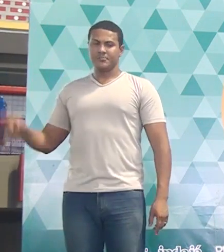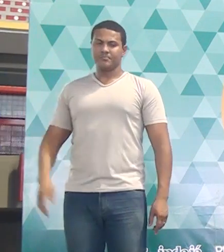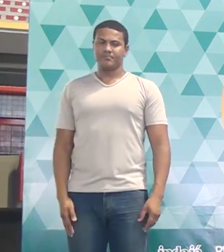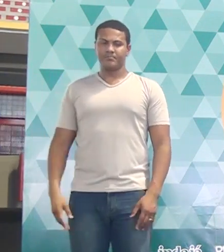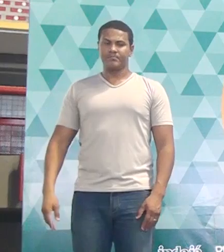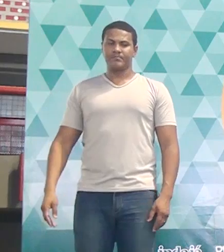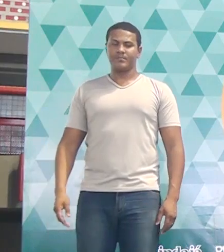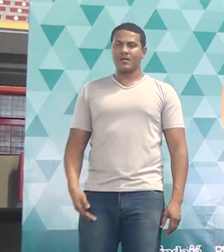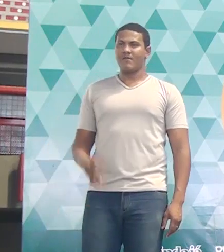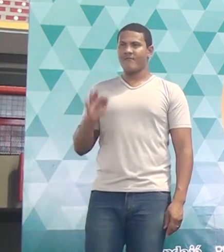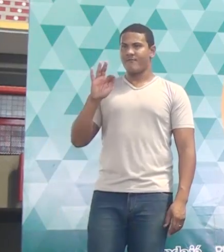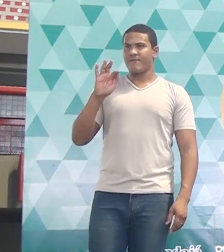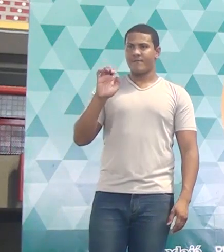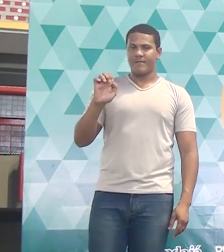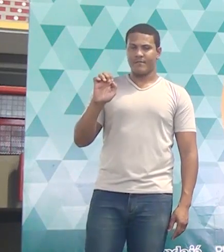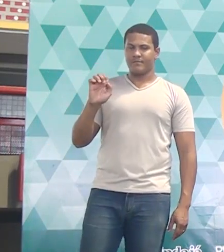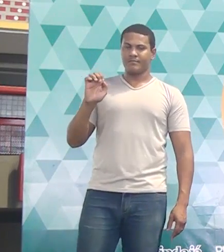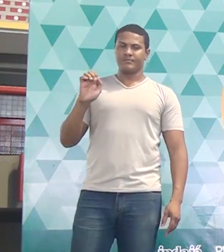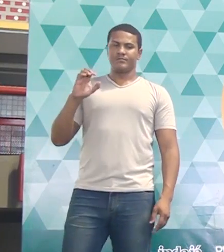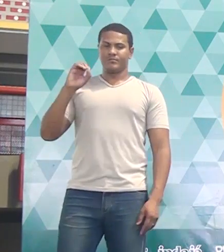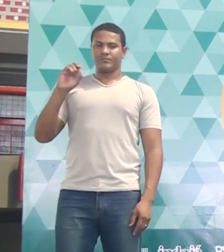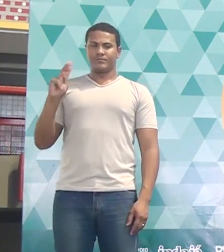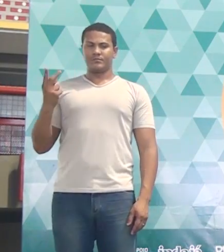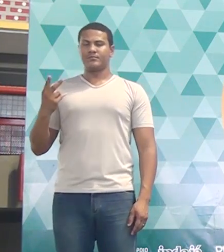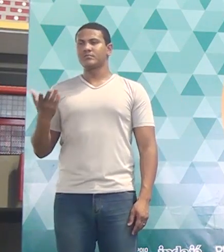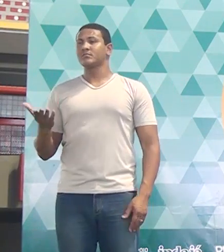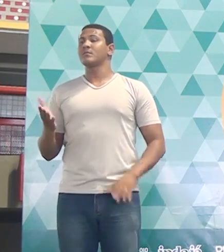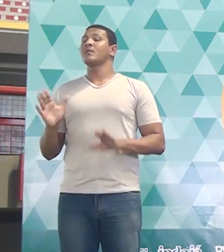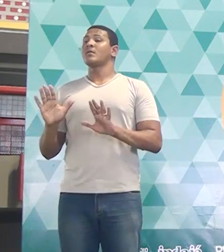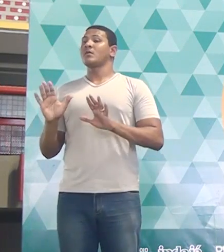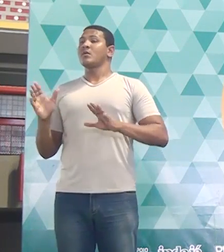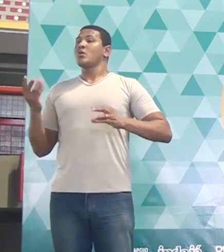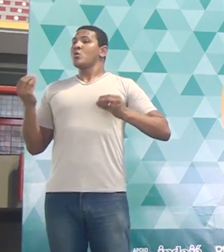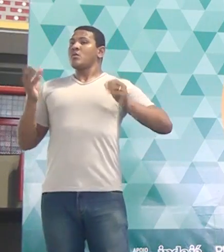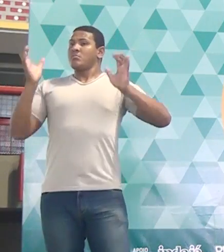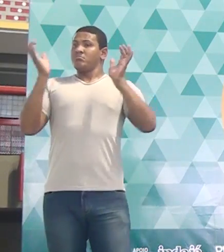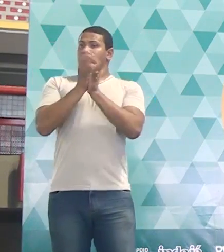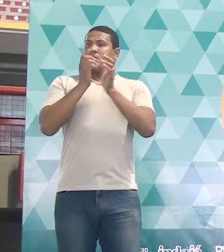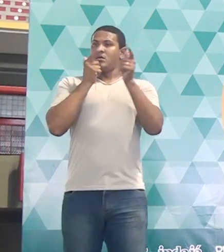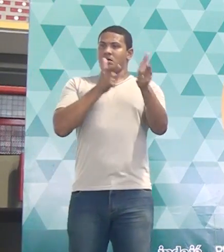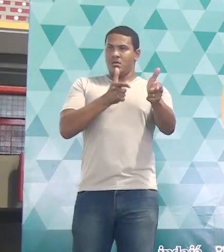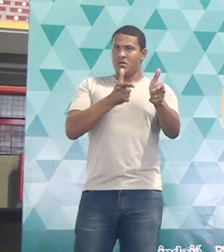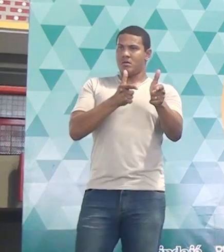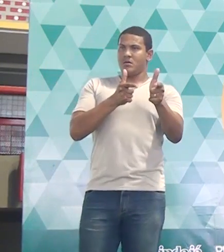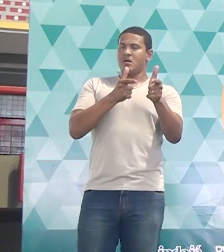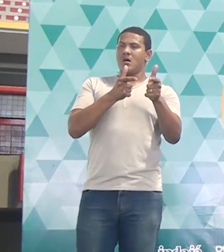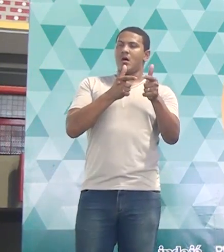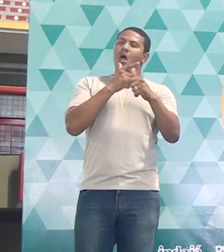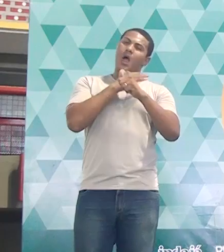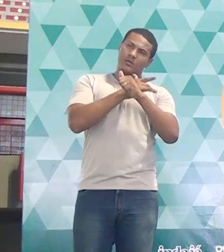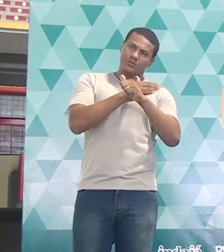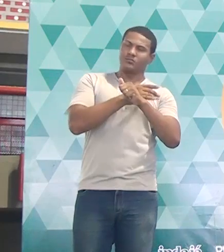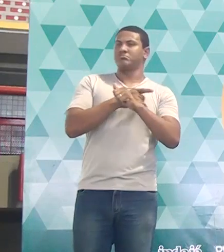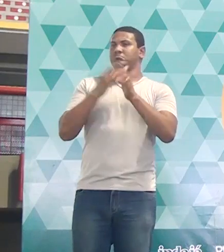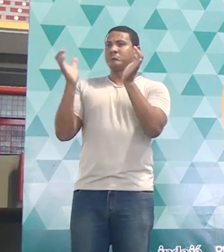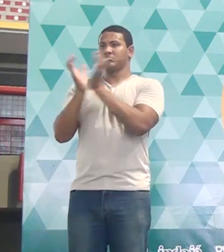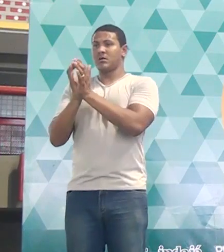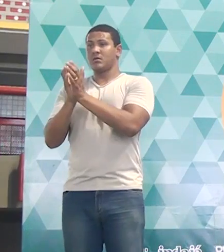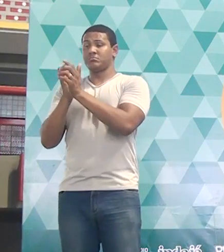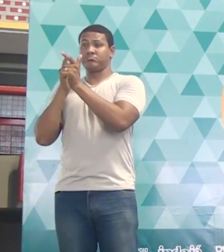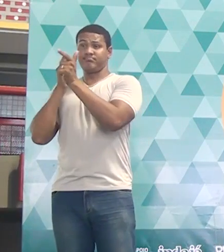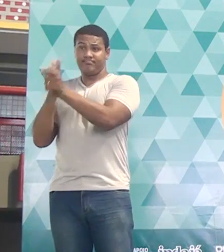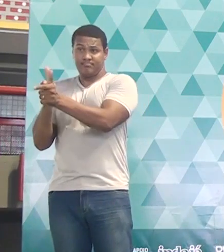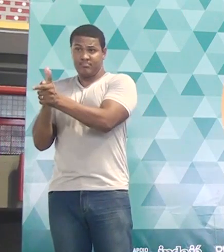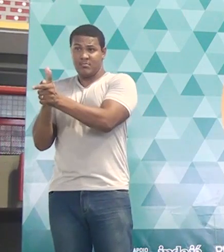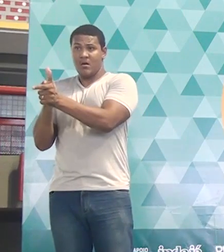resolveu a questão? Classificação. Pessoal, classificar ácido, classificar a base é o principal ponto dessa matéria. Se